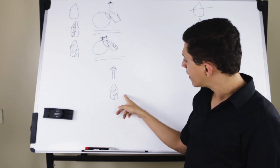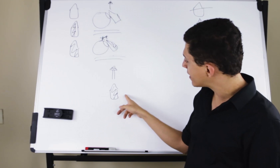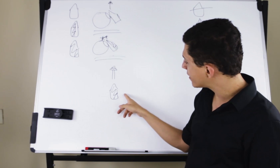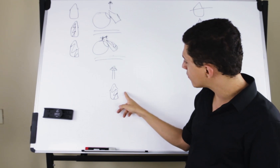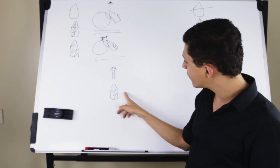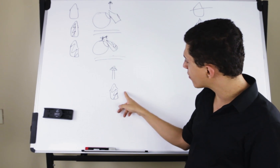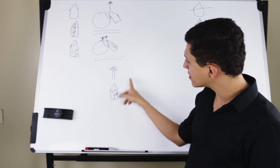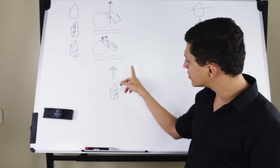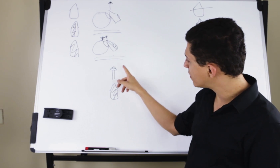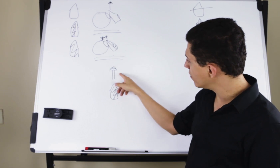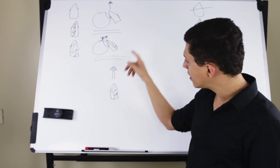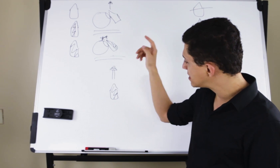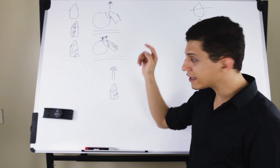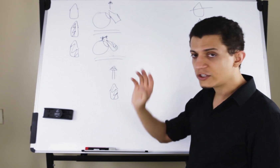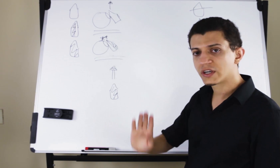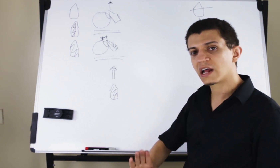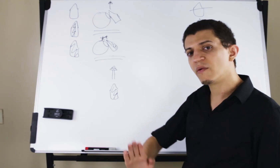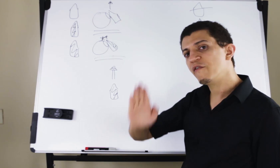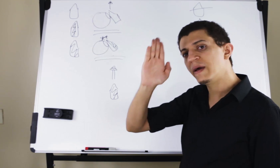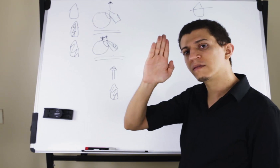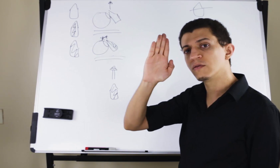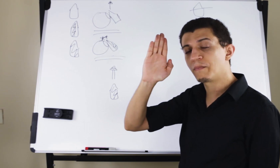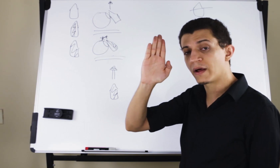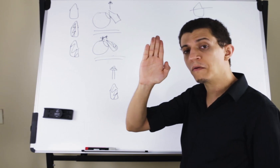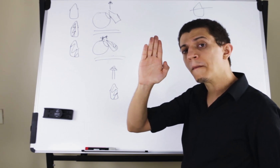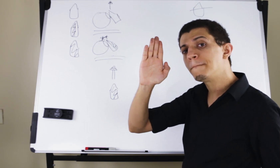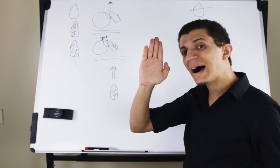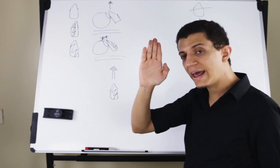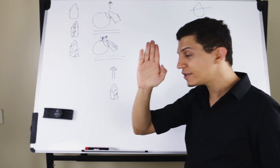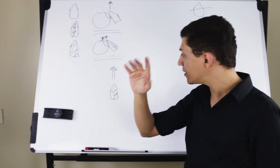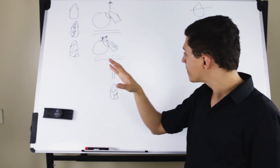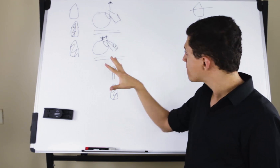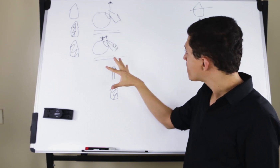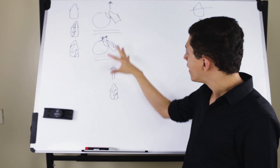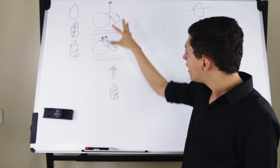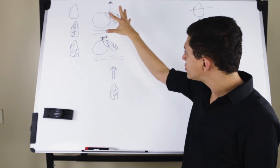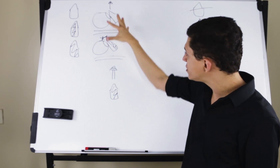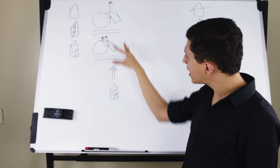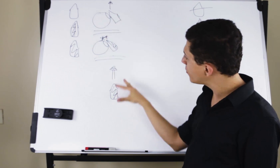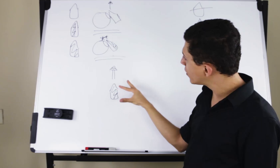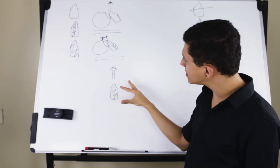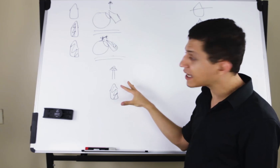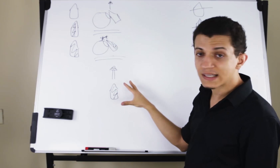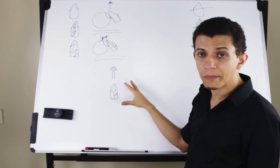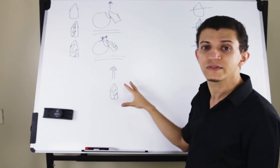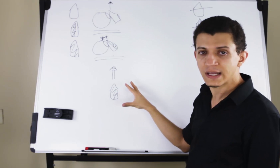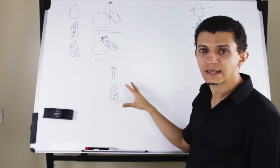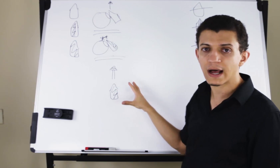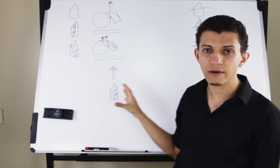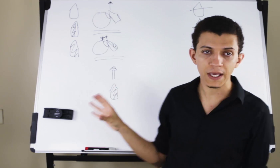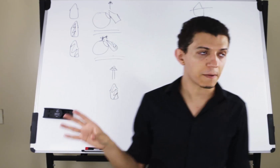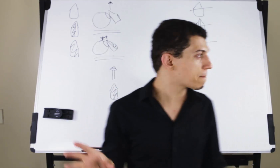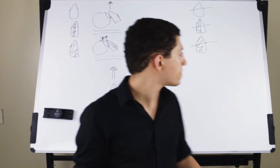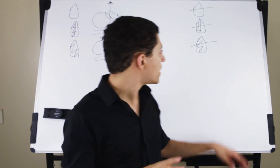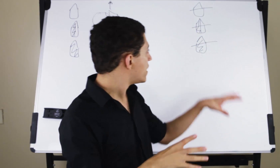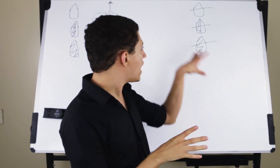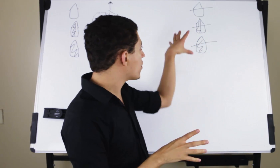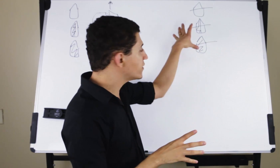está aqui a configuração de mão, seta indicando o movimento no plano parede. E a gente terminou esses exemplos desse lado aqui. E agora os